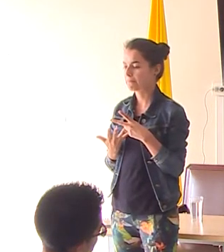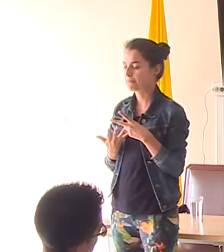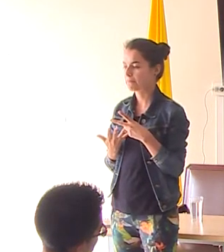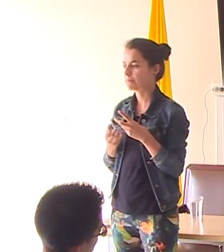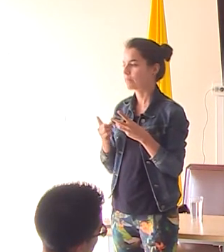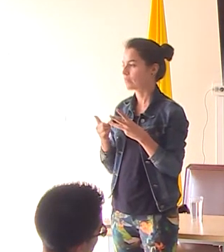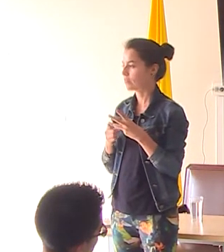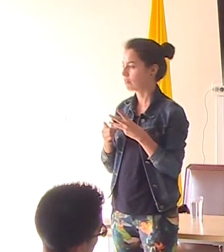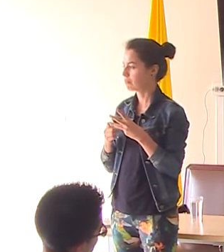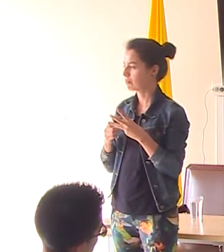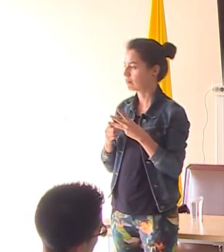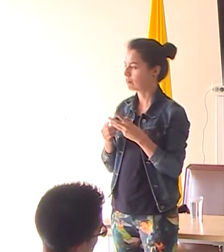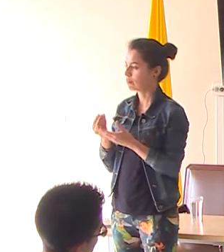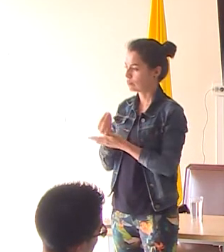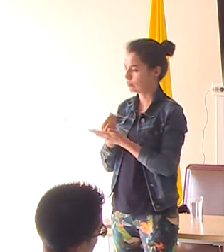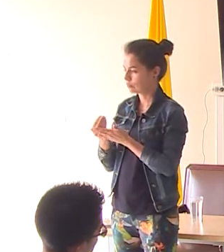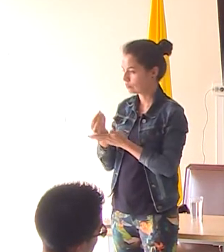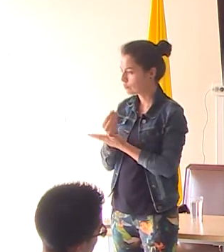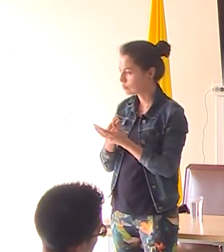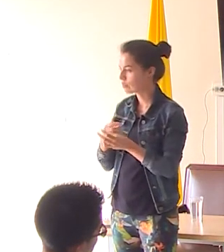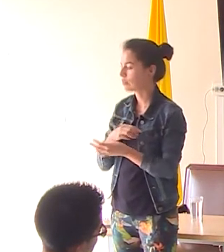mosquera funza